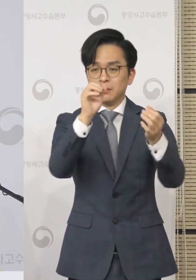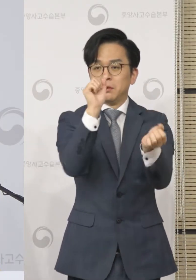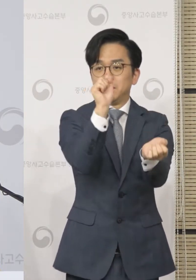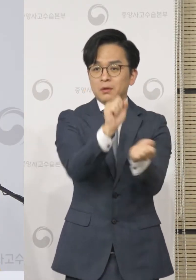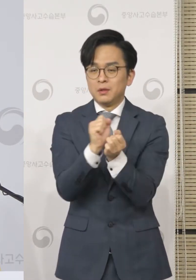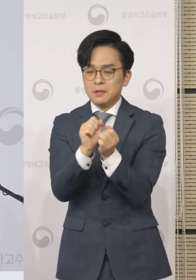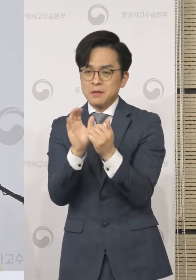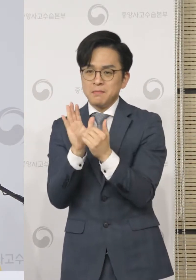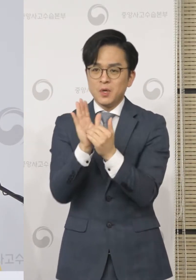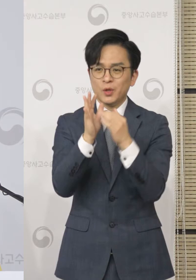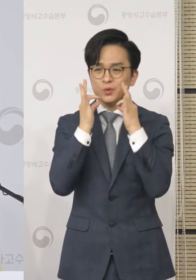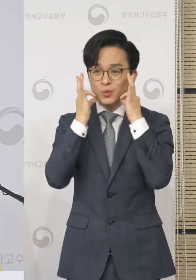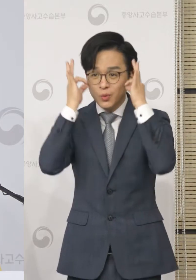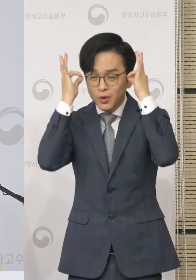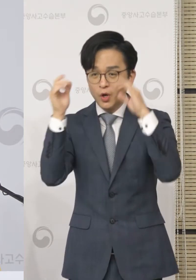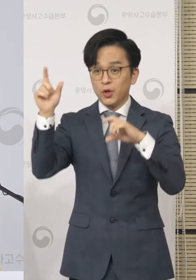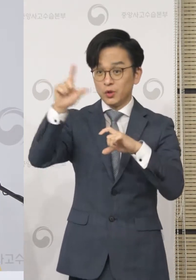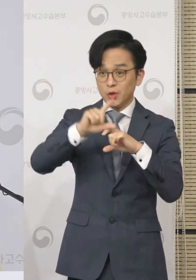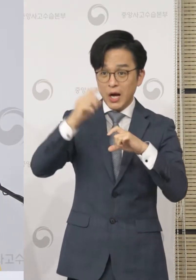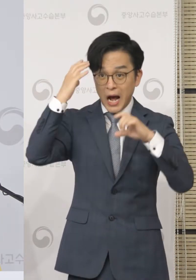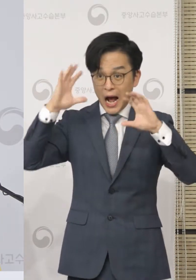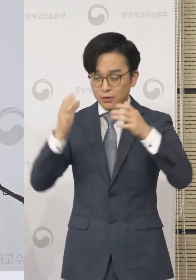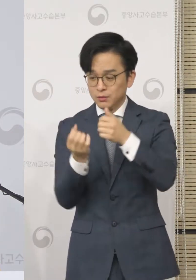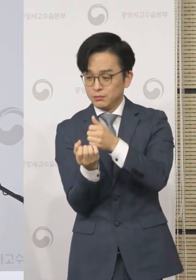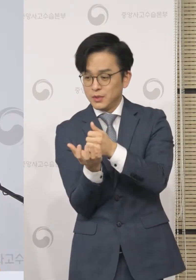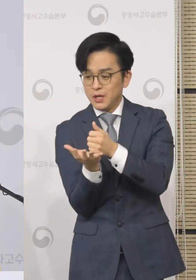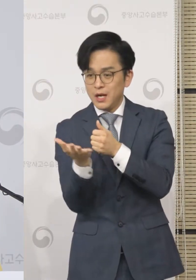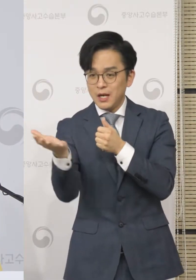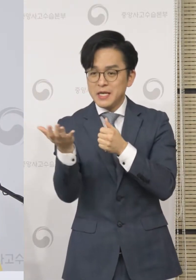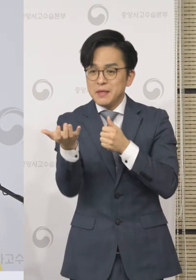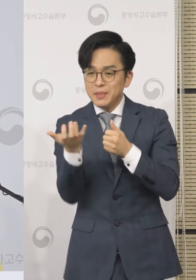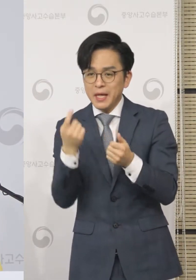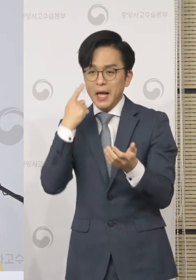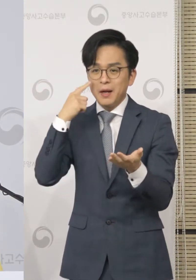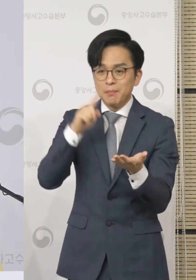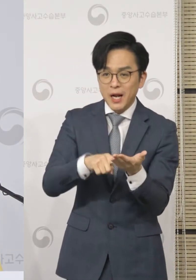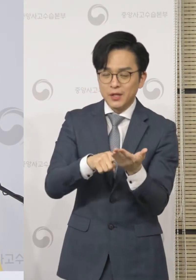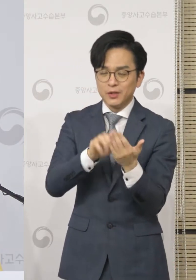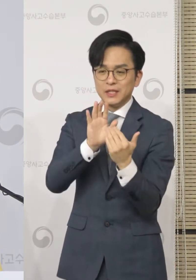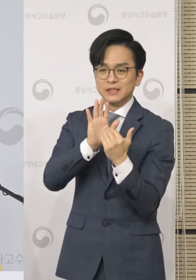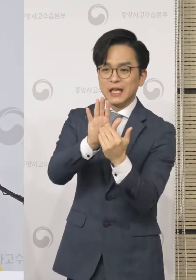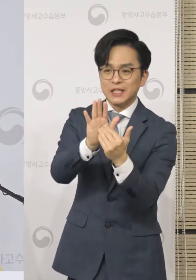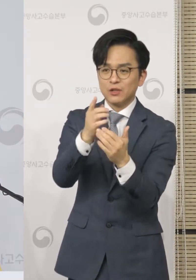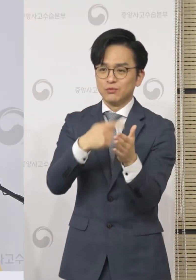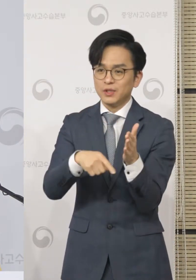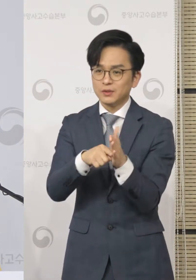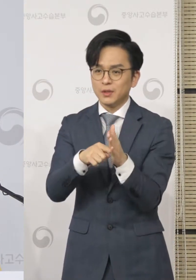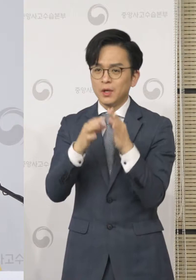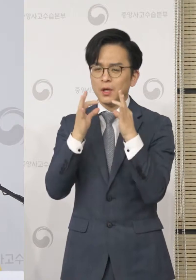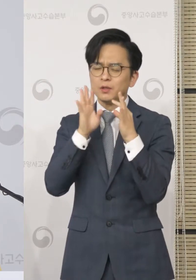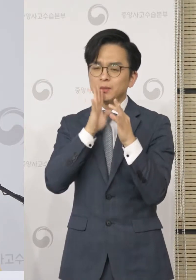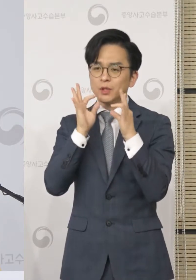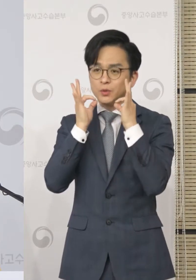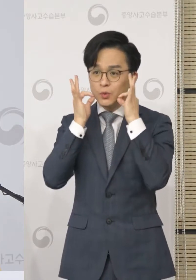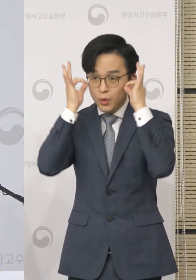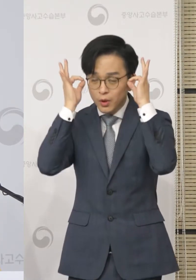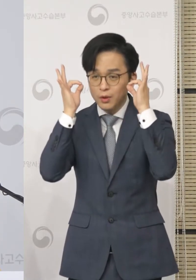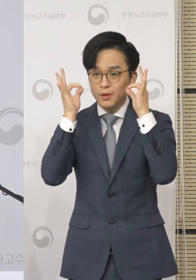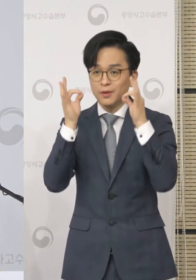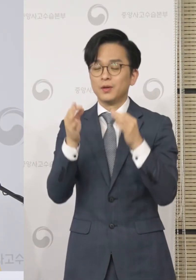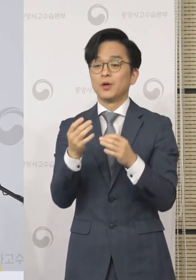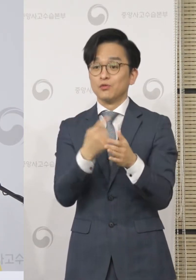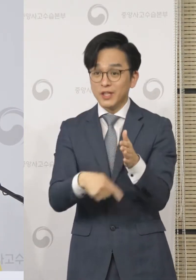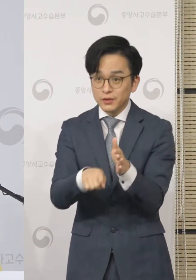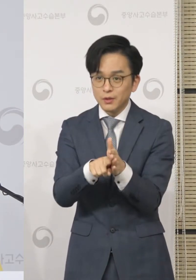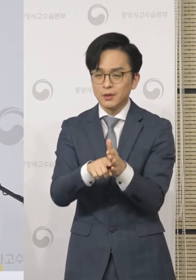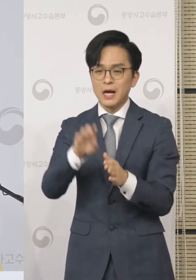철저히 막는 한편 지역 사회로의 확산을 조기에 차단하는 데 총력을 다할 것이며 이를